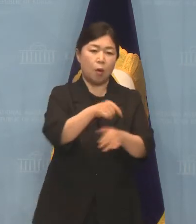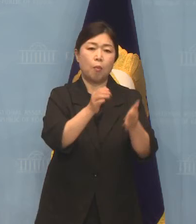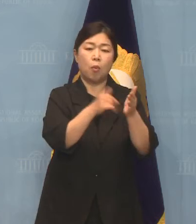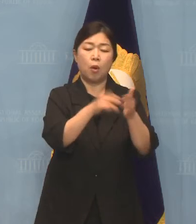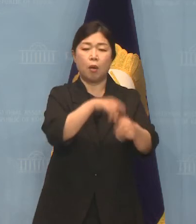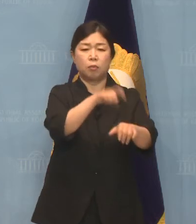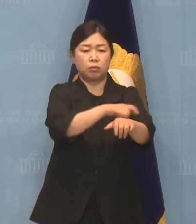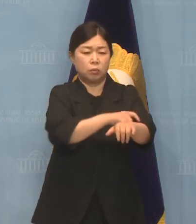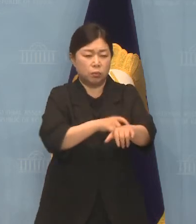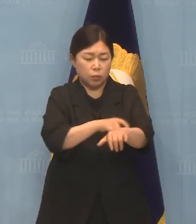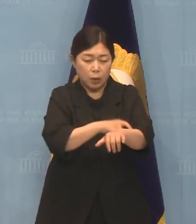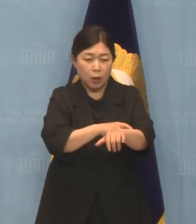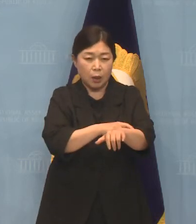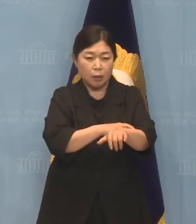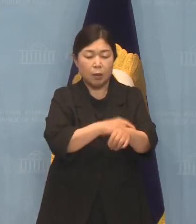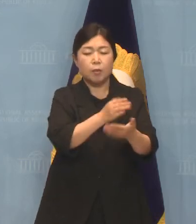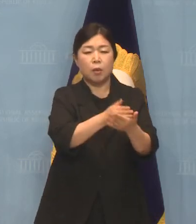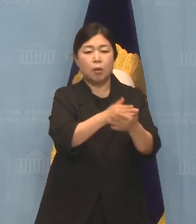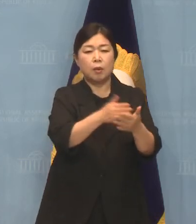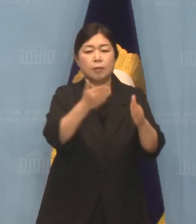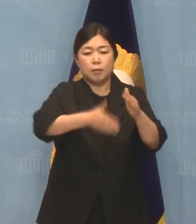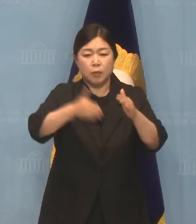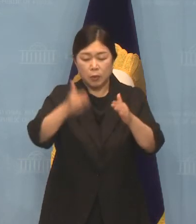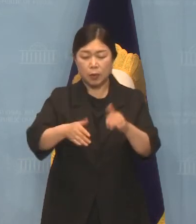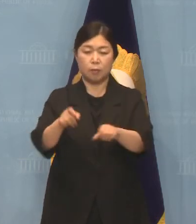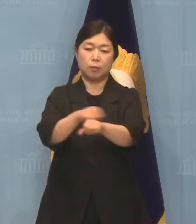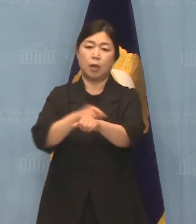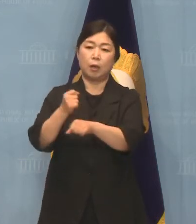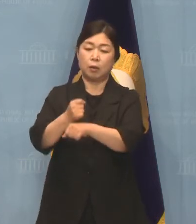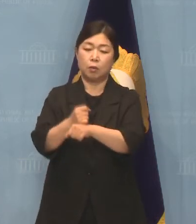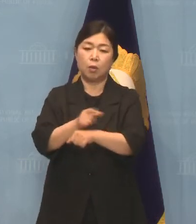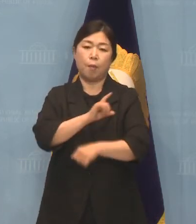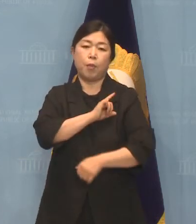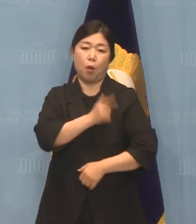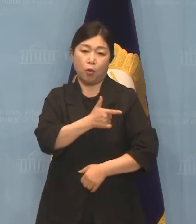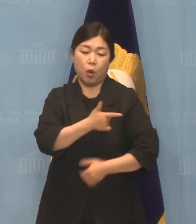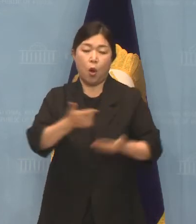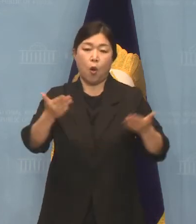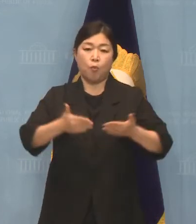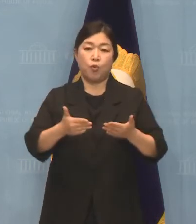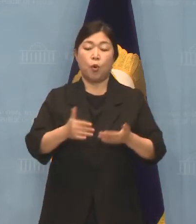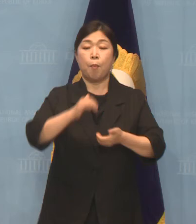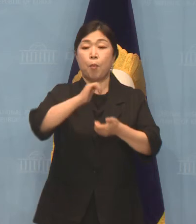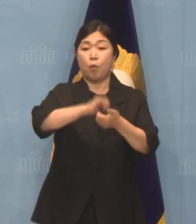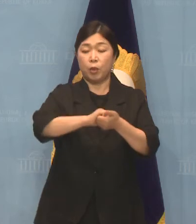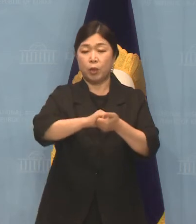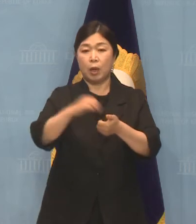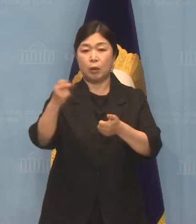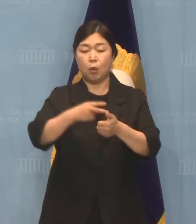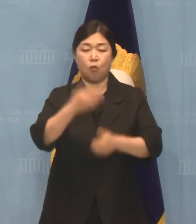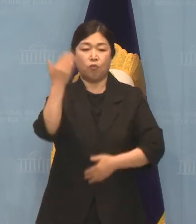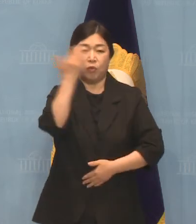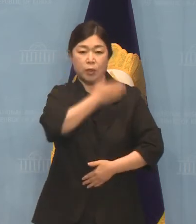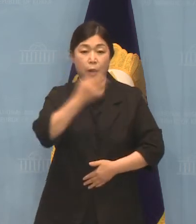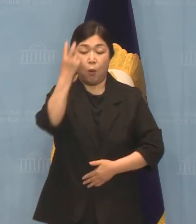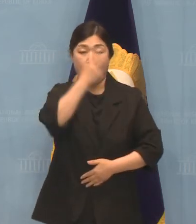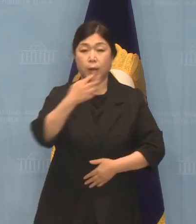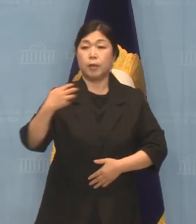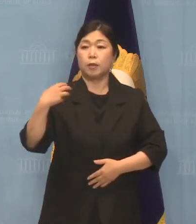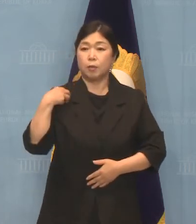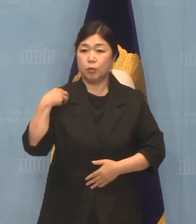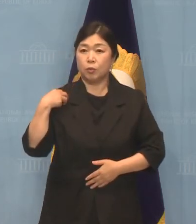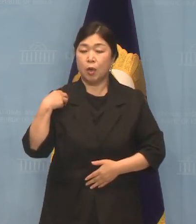시술이 이루어지는 것을 양성화하고자 타투이스트의 면허와 업무 범위, 위생 관리